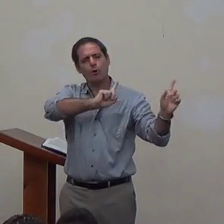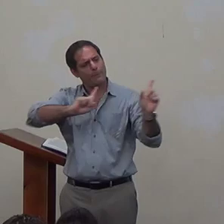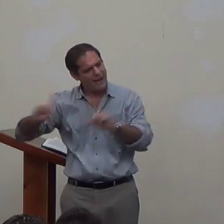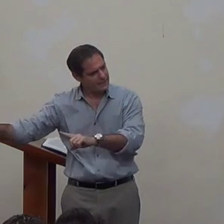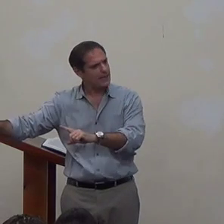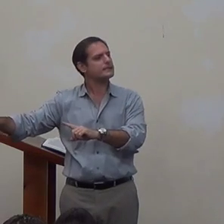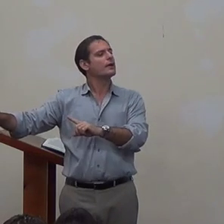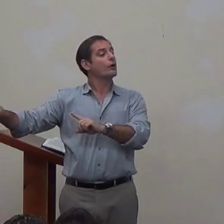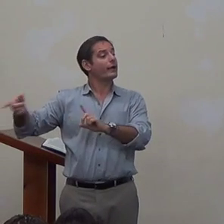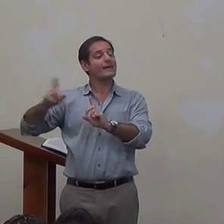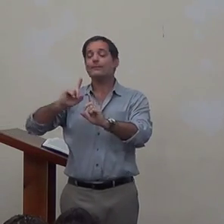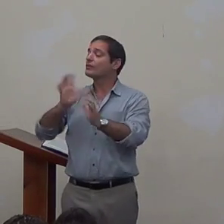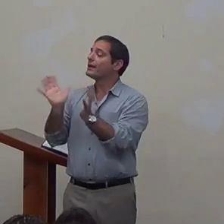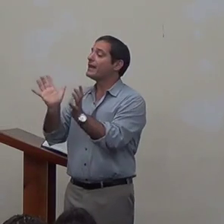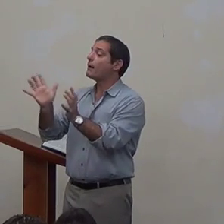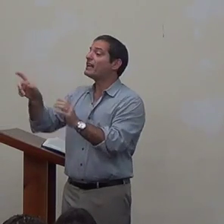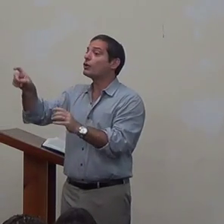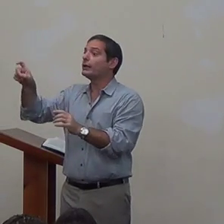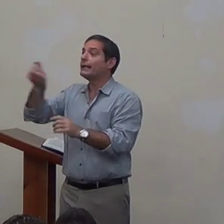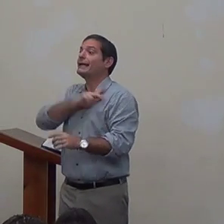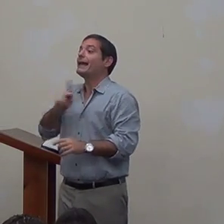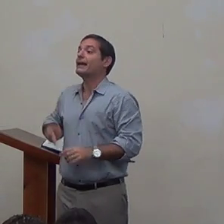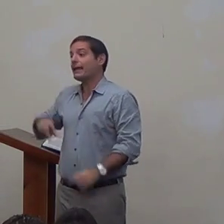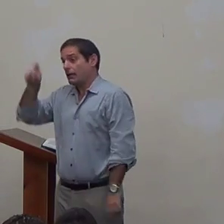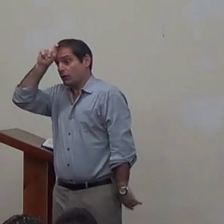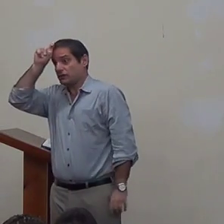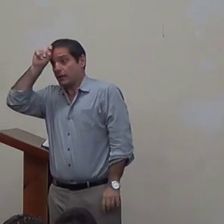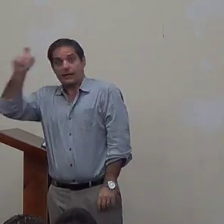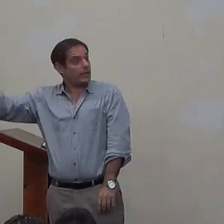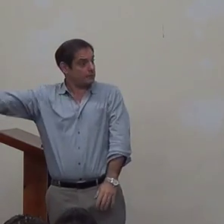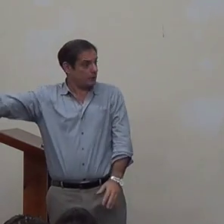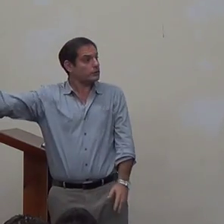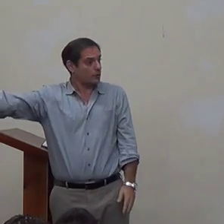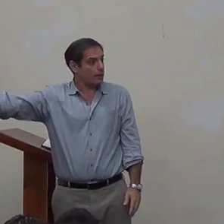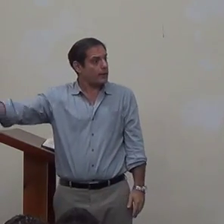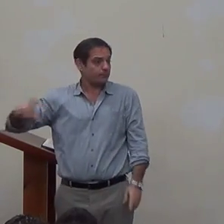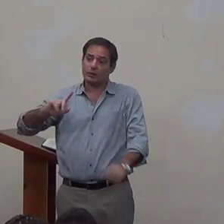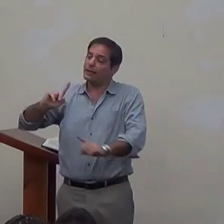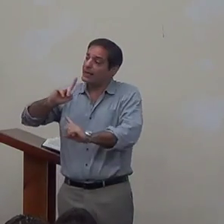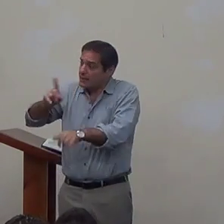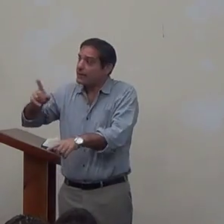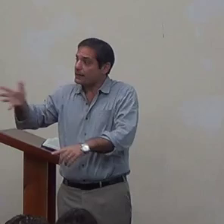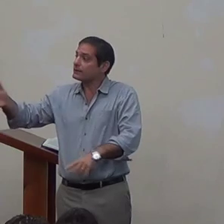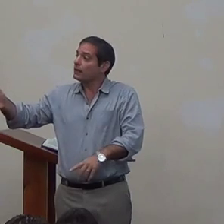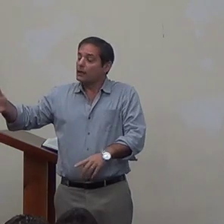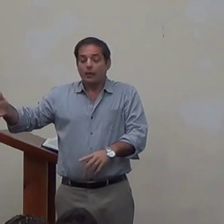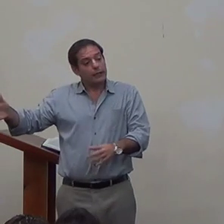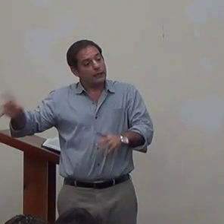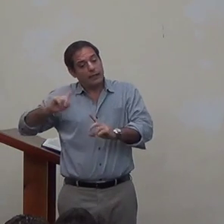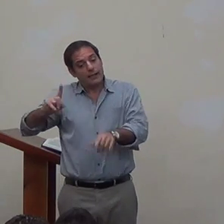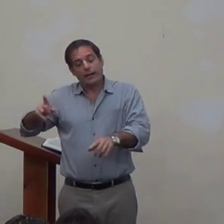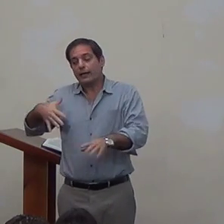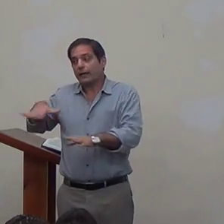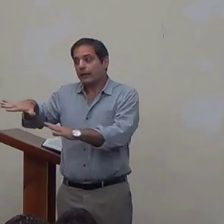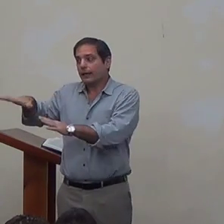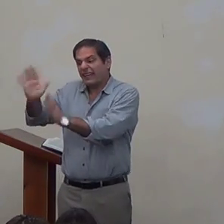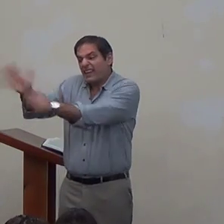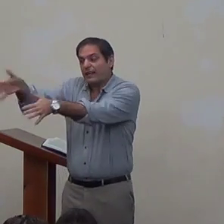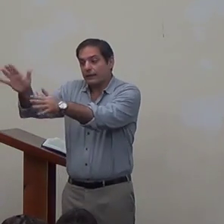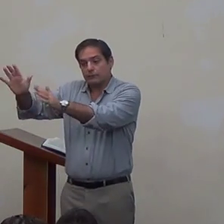que tú mismo vayas, ¿ok? Y hables con el rey de los egipcios, ¿ok? Y le digas, y le